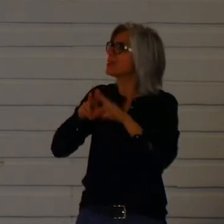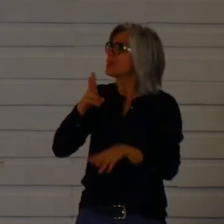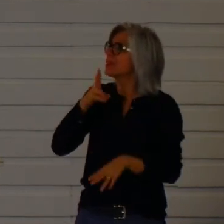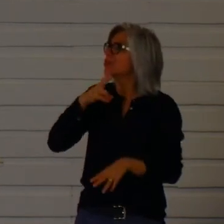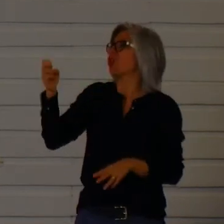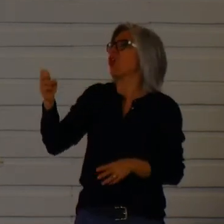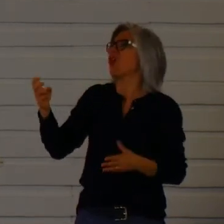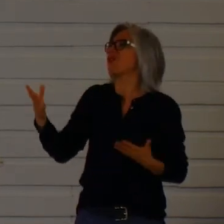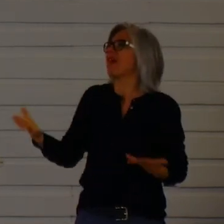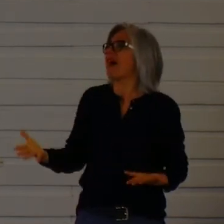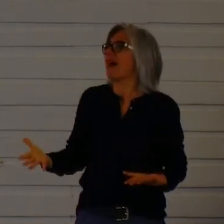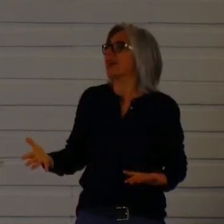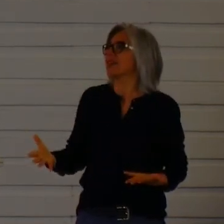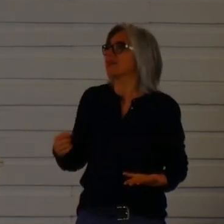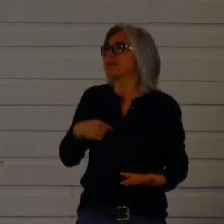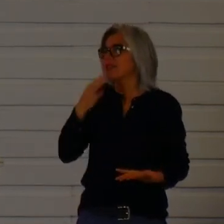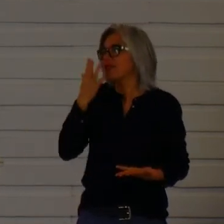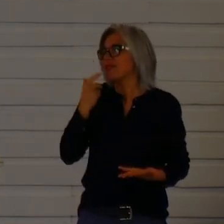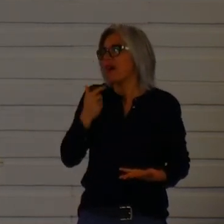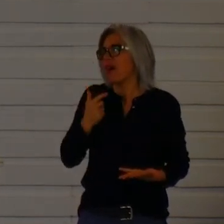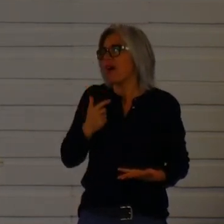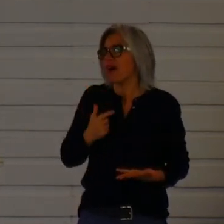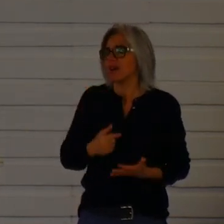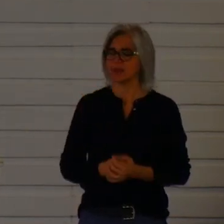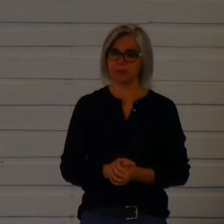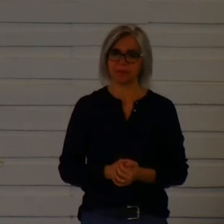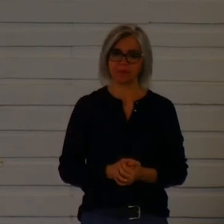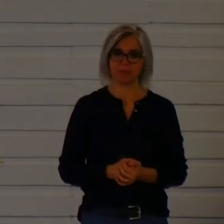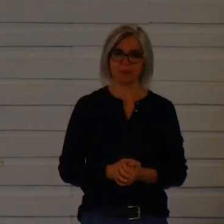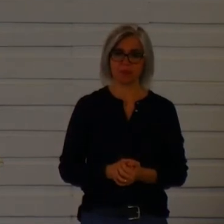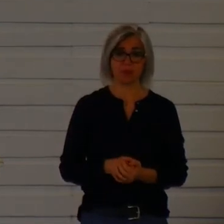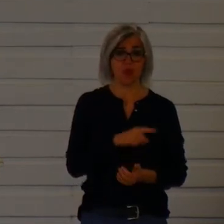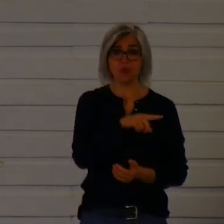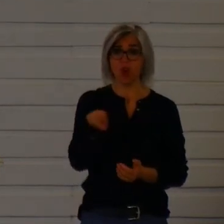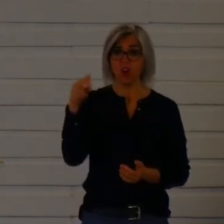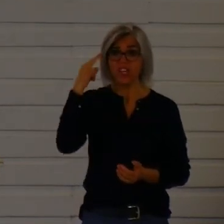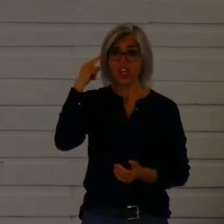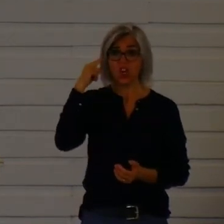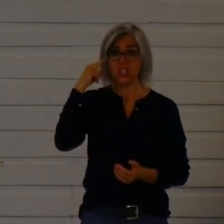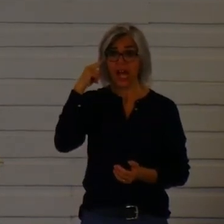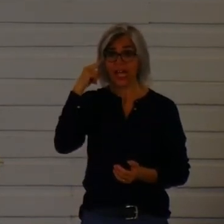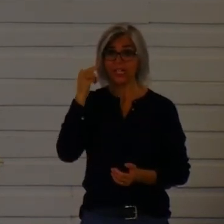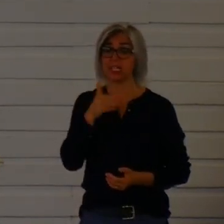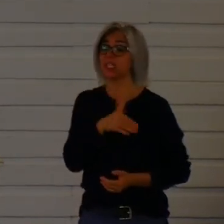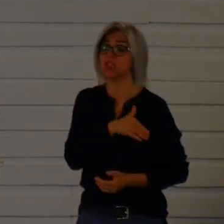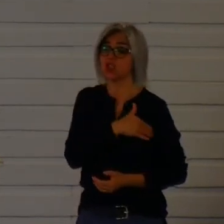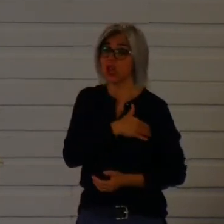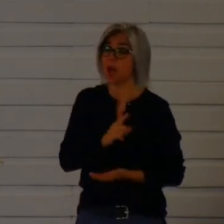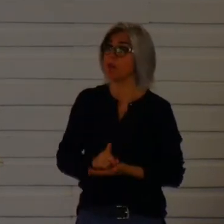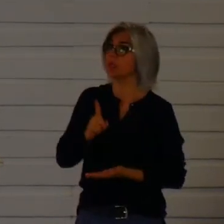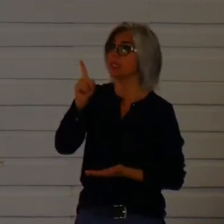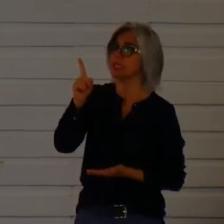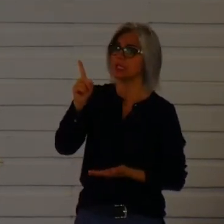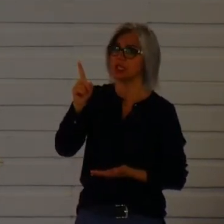importante. Vi ricordate in mezzo a quale altra tempesta i suoi discepoli hanno sperimentato un